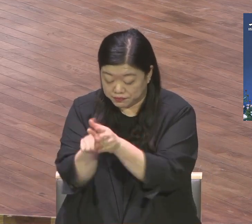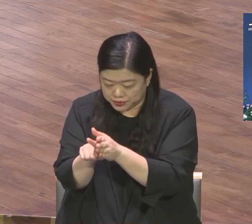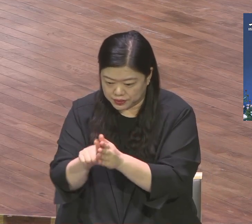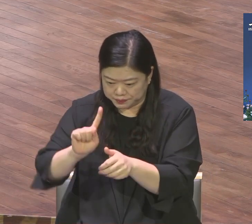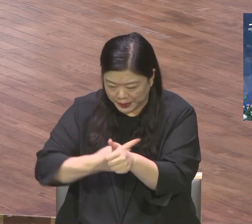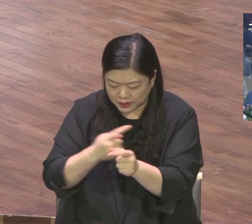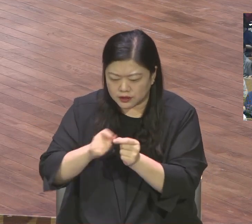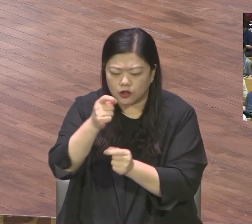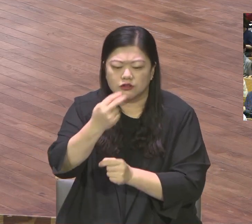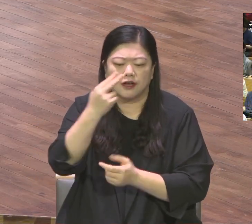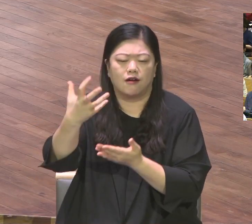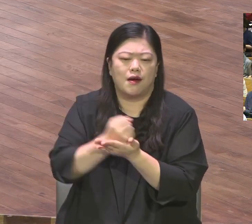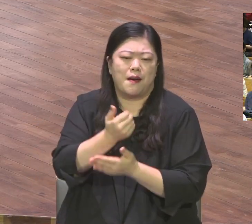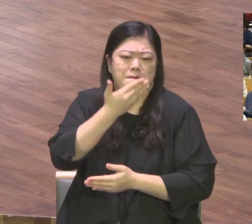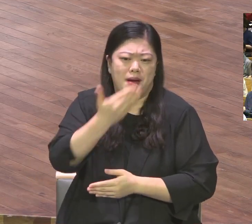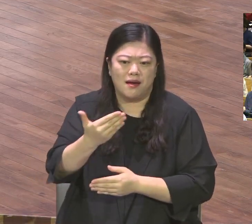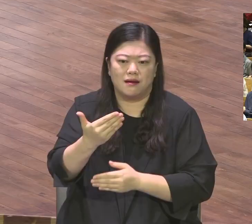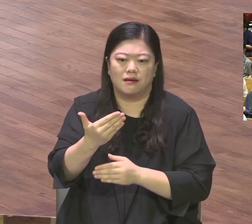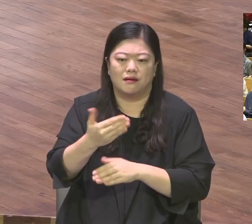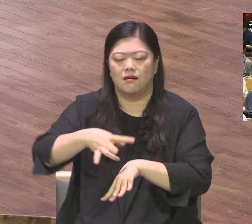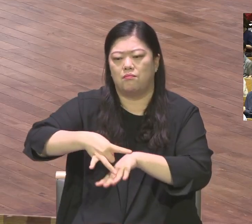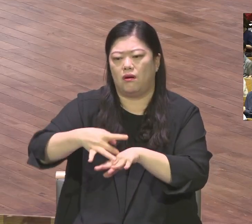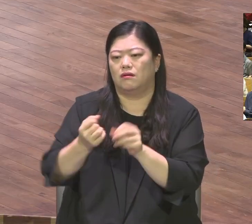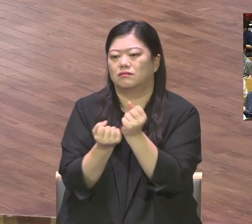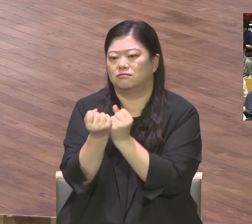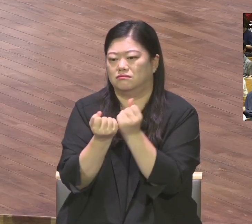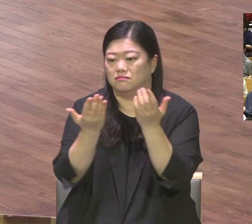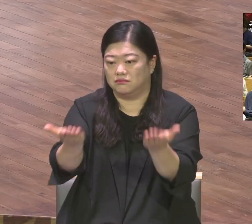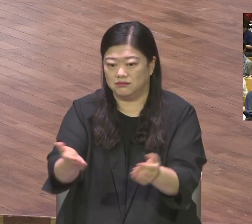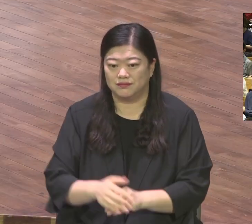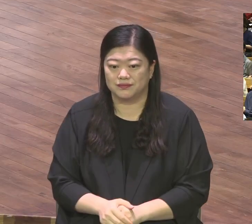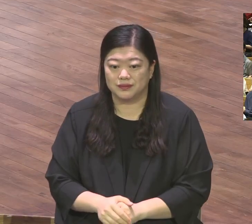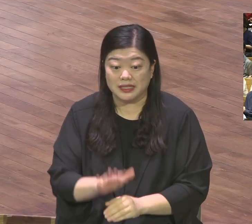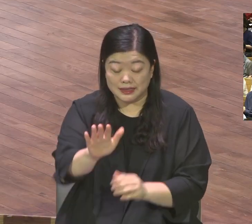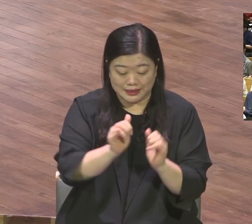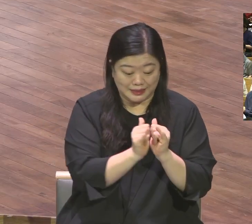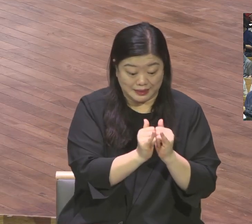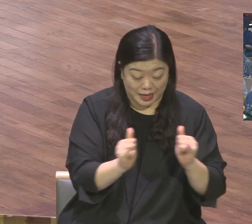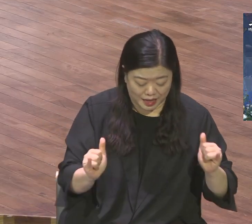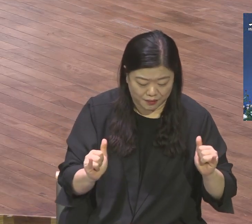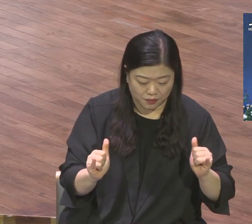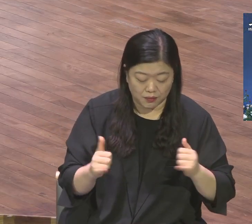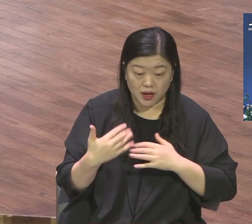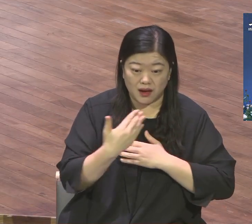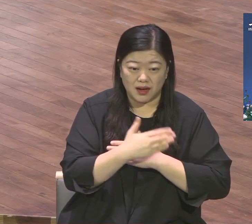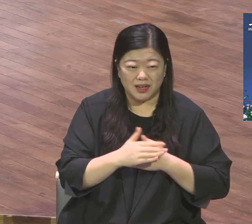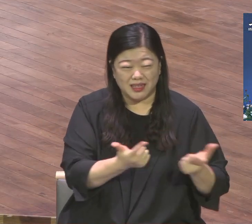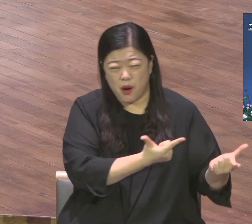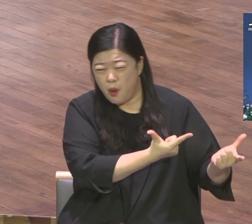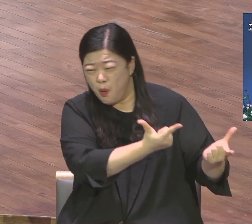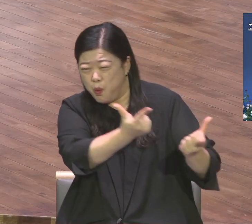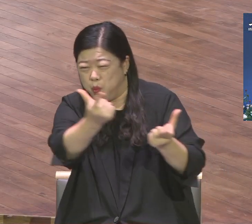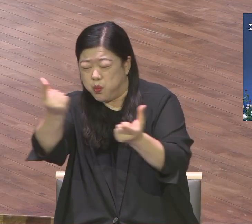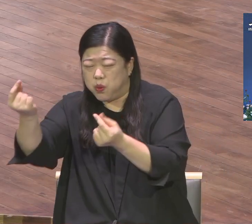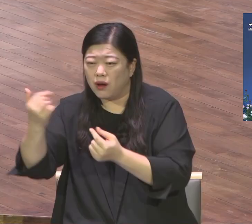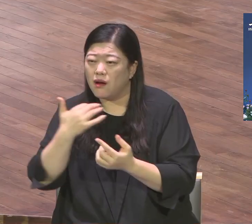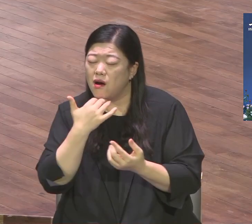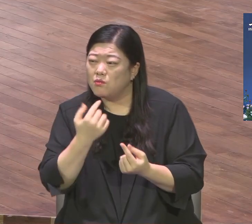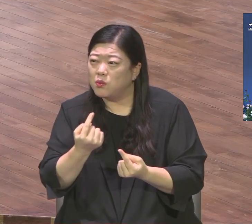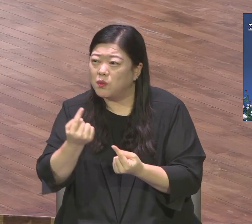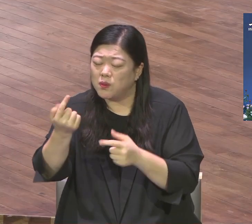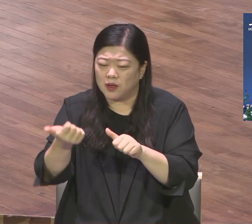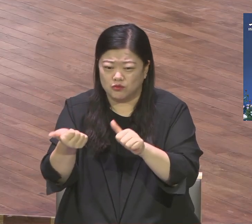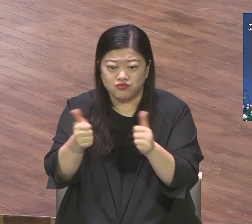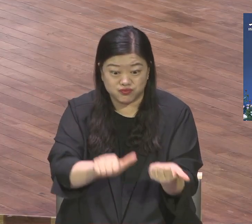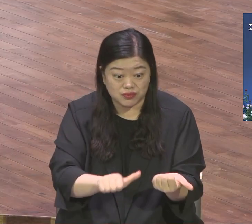생명을 얻게 된다. 영원한 생명. 사람은 다 육체를 가지고 살기 때문에 죽잖아. 죽지 않습니까? 한 번 죽는